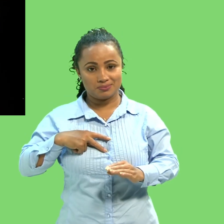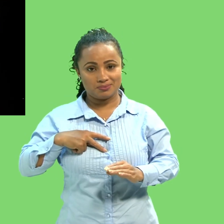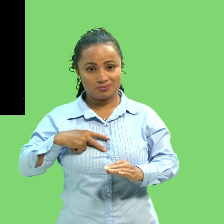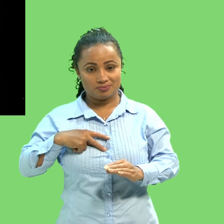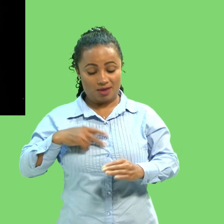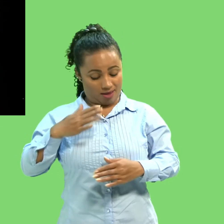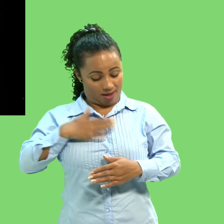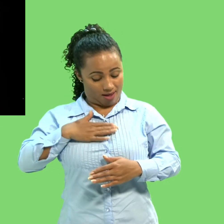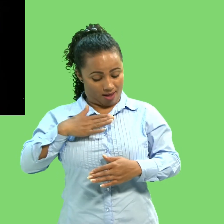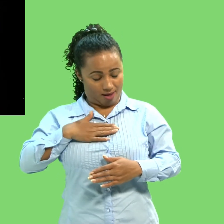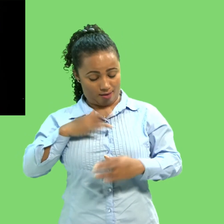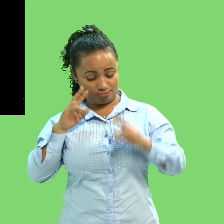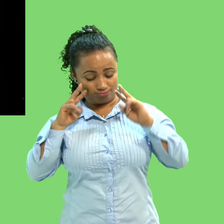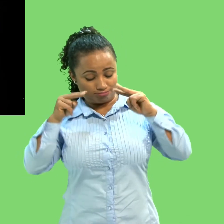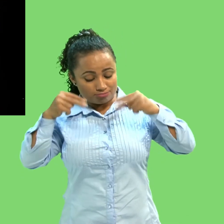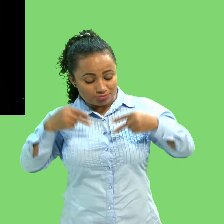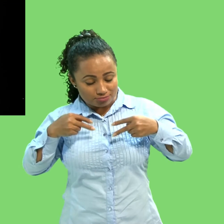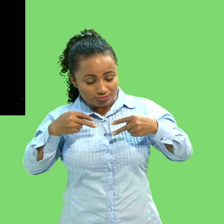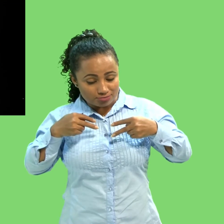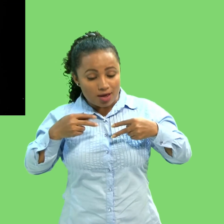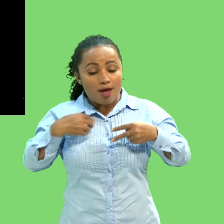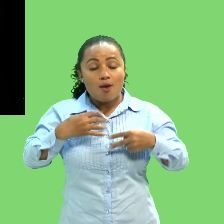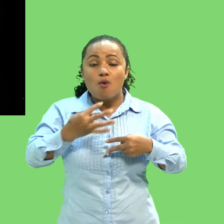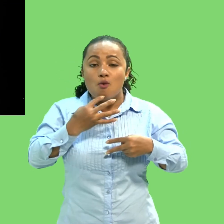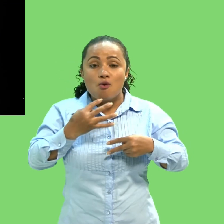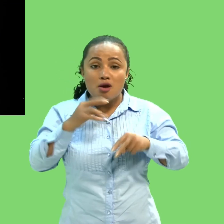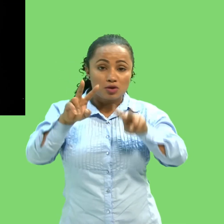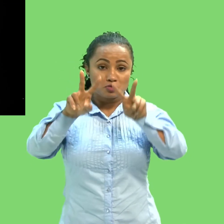sobre algum assunto.